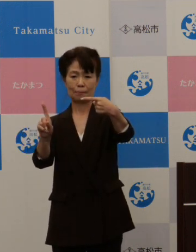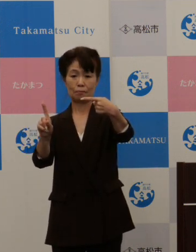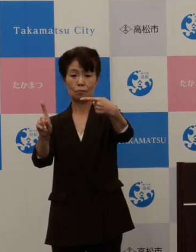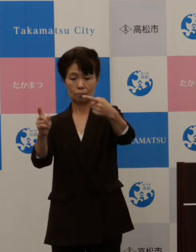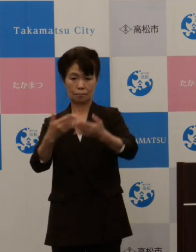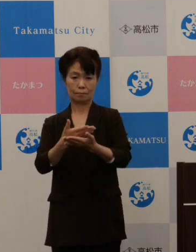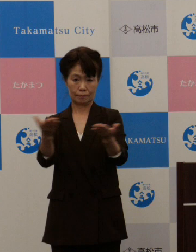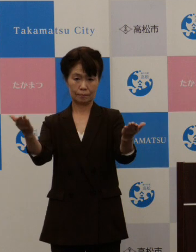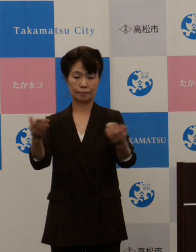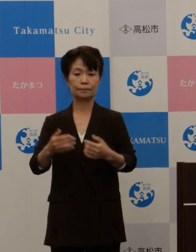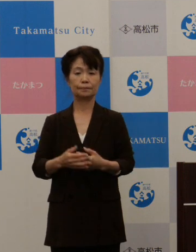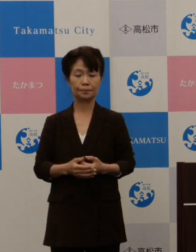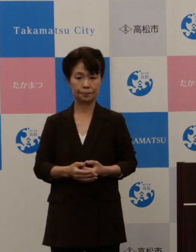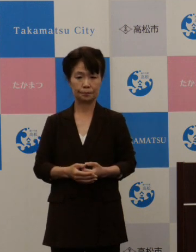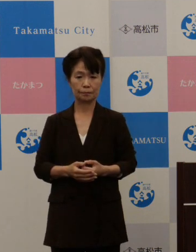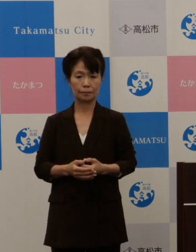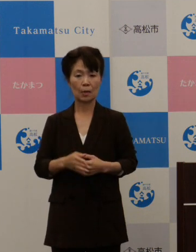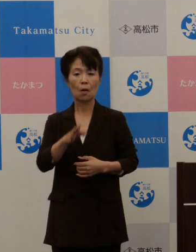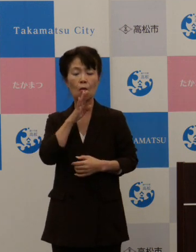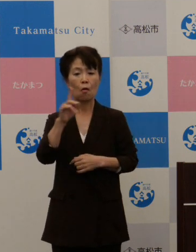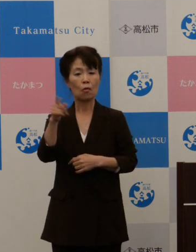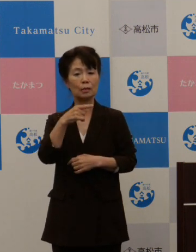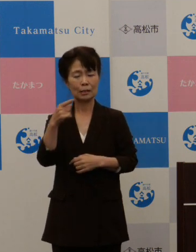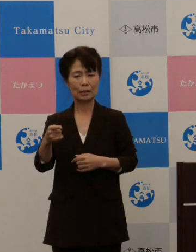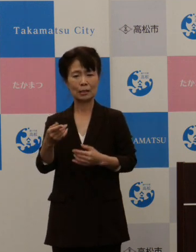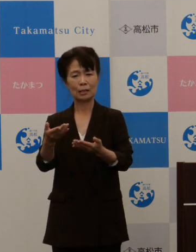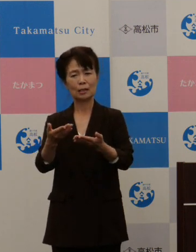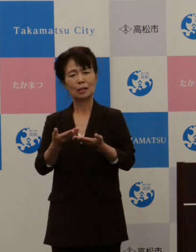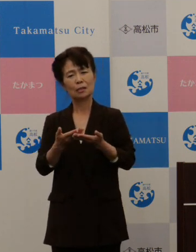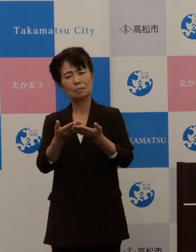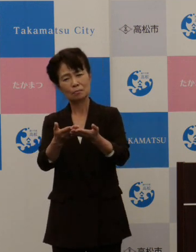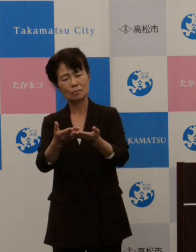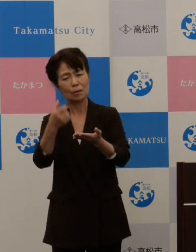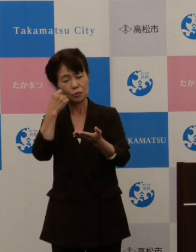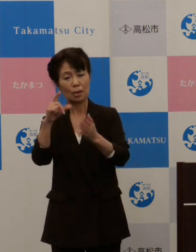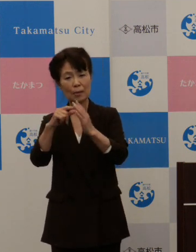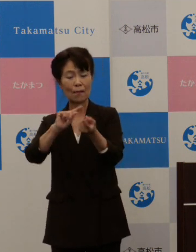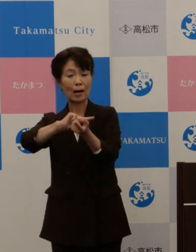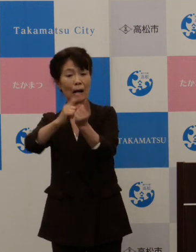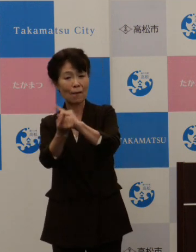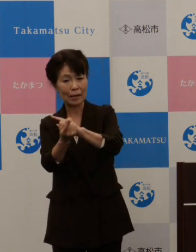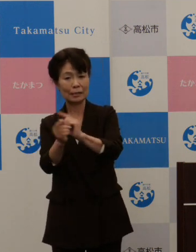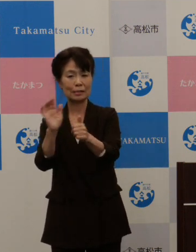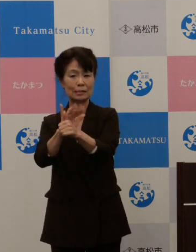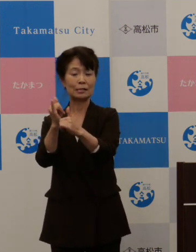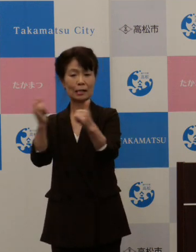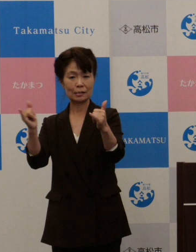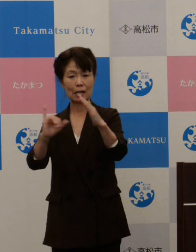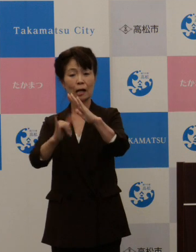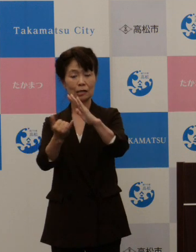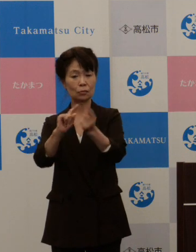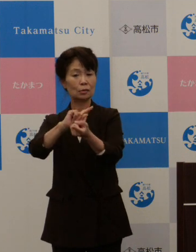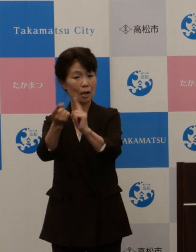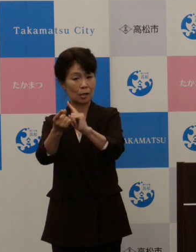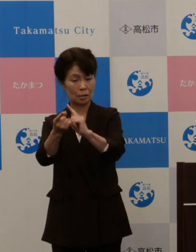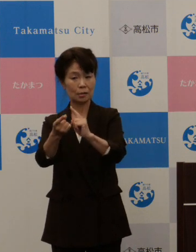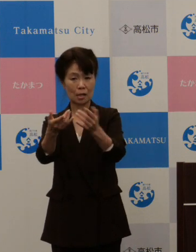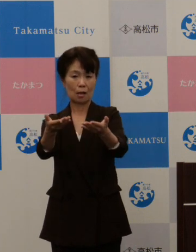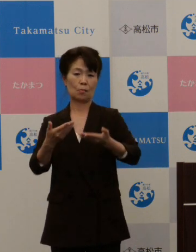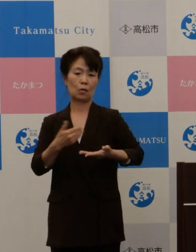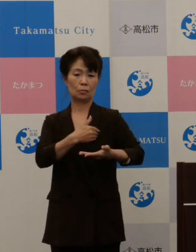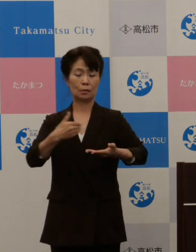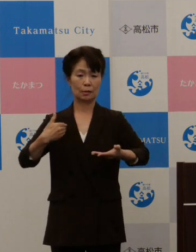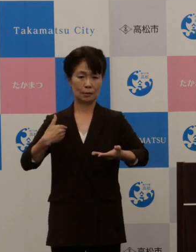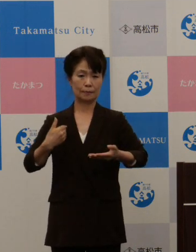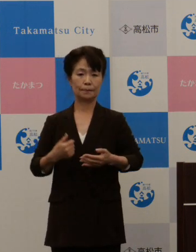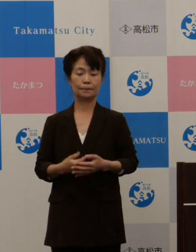しております。なお、本人の受け取りが難しい場合には家族や支援者等の代理の方でもお受け取りいただけます